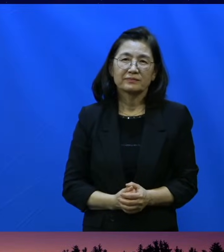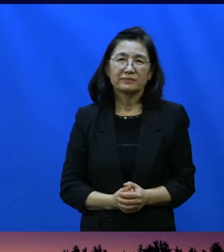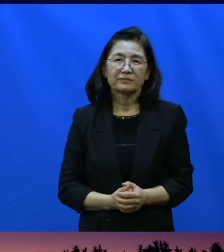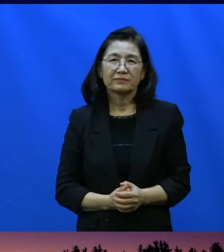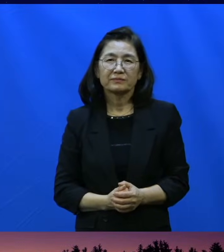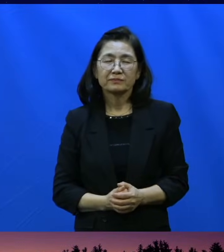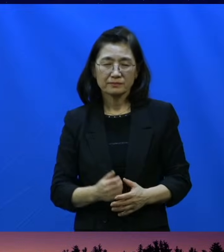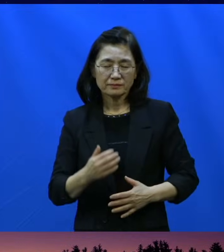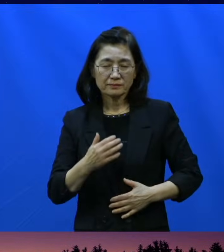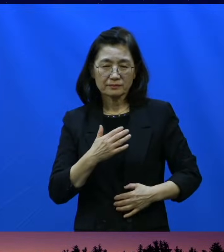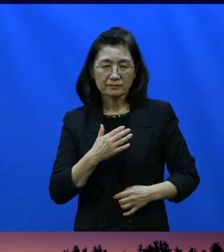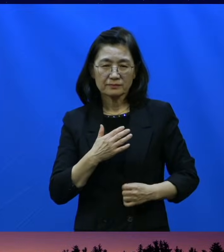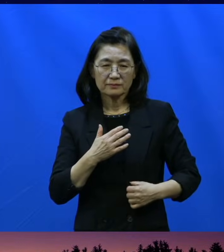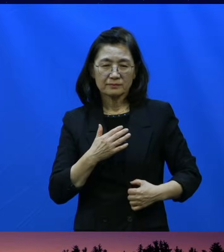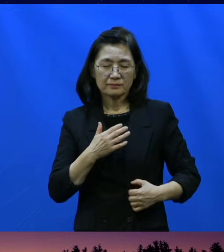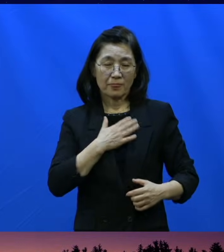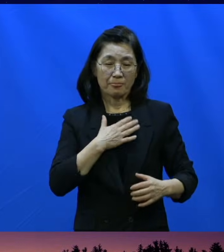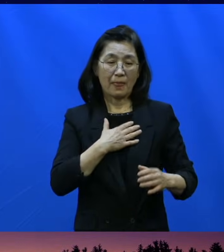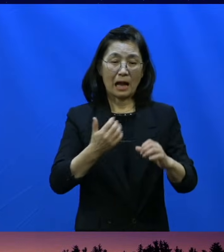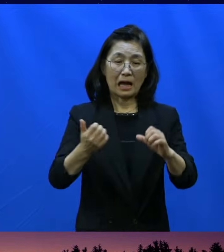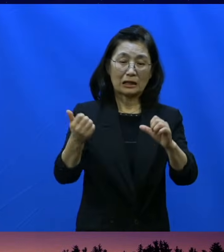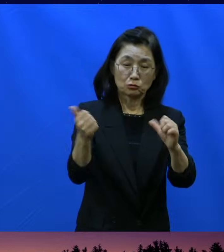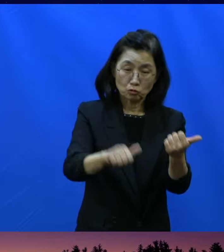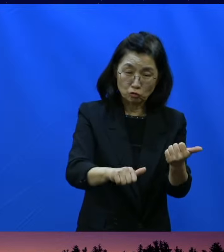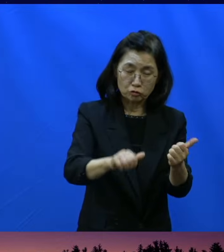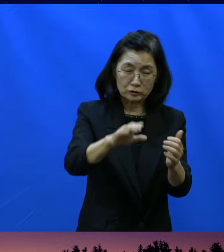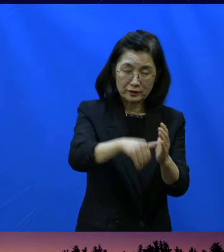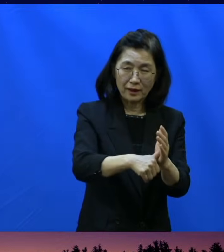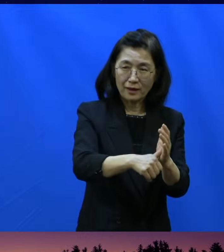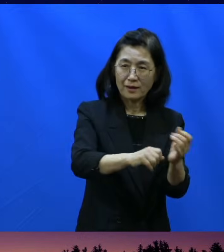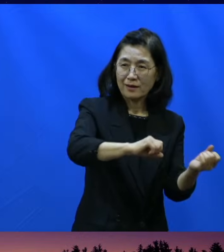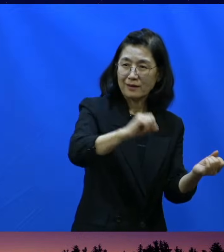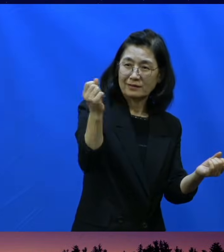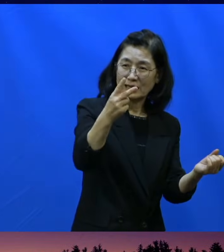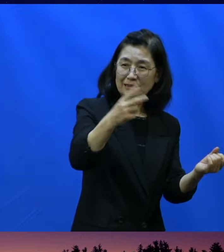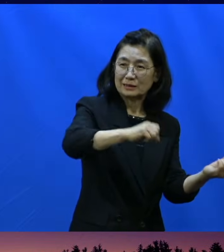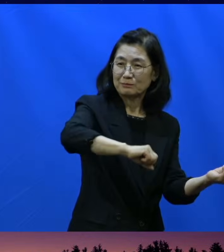죽어야 부활이 오잖아요. 근데 안 죽으려고 하잖아. 죽으려고 하다가 다시 막